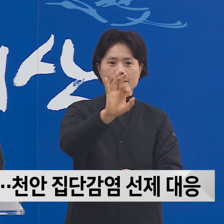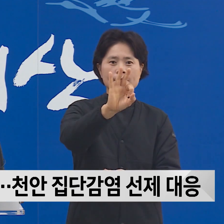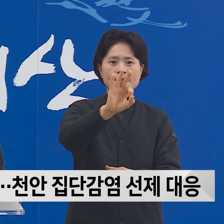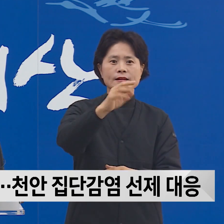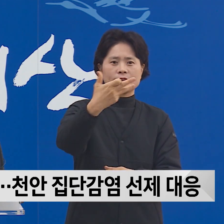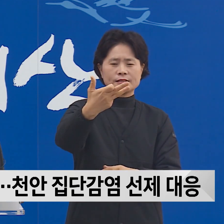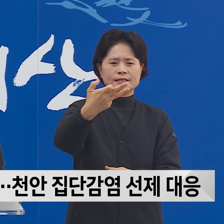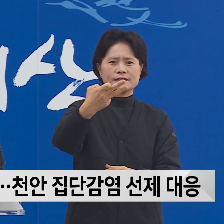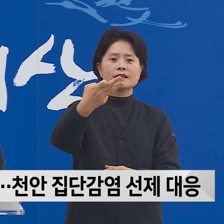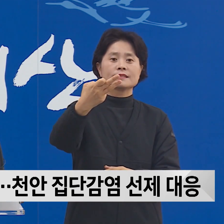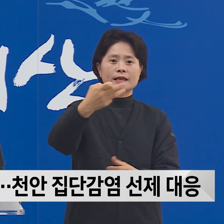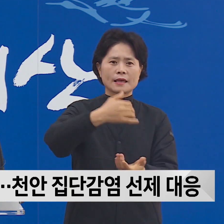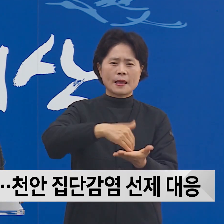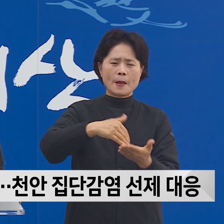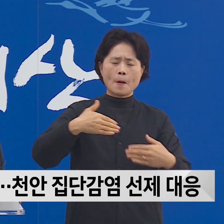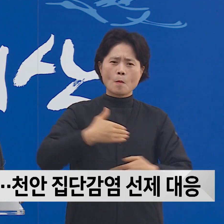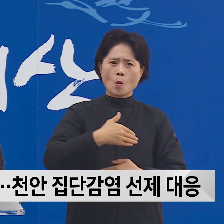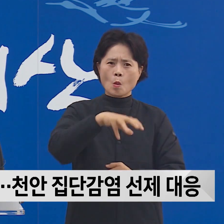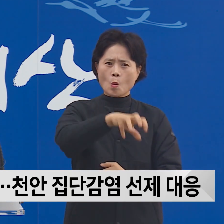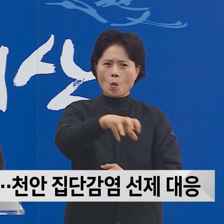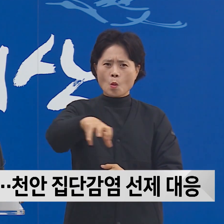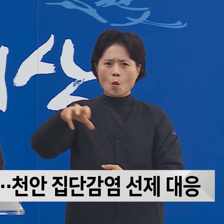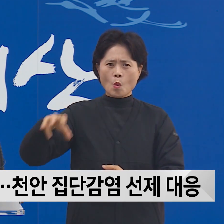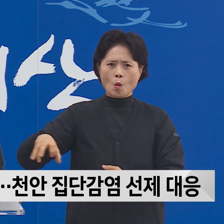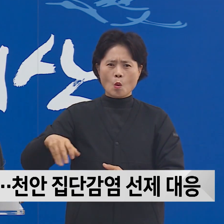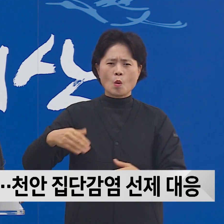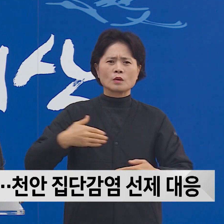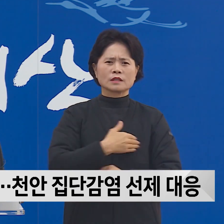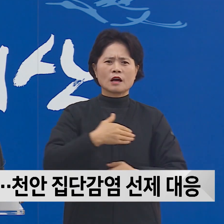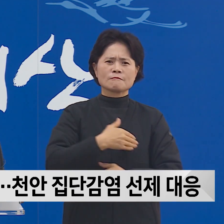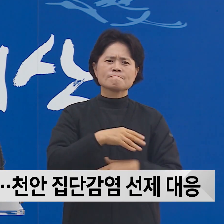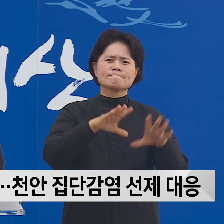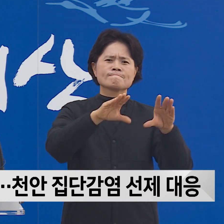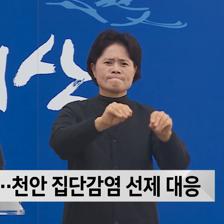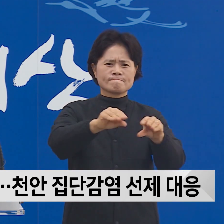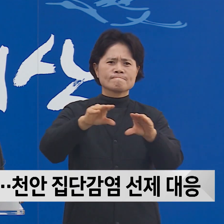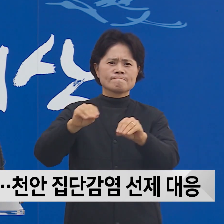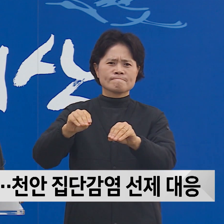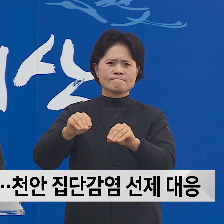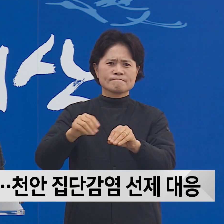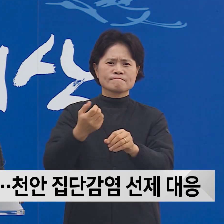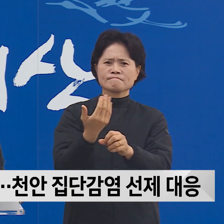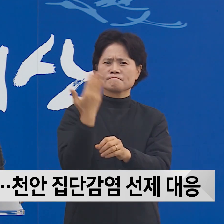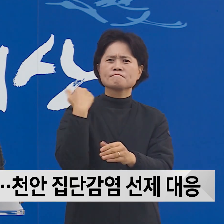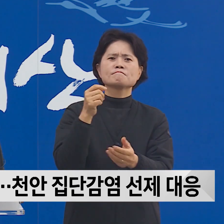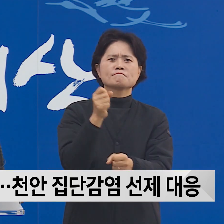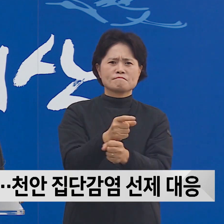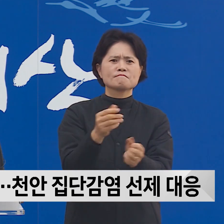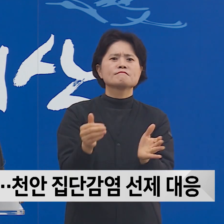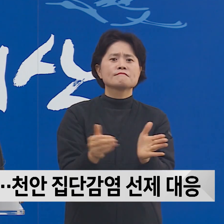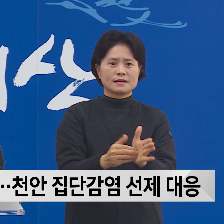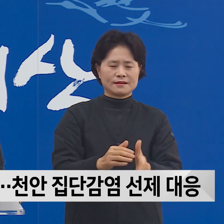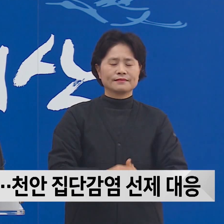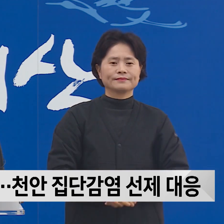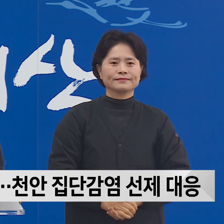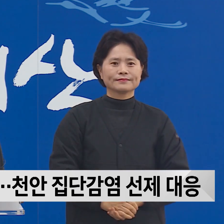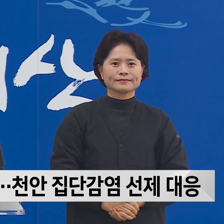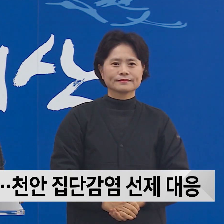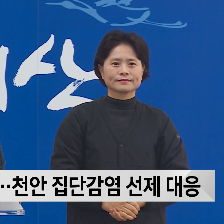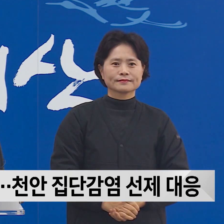13개 목욕탕에 대해서 사우나 운영을 중지를 이미 해서 조치를 하고 있습니다.